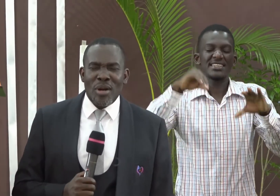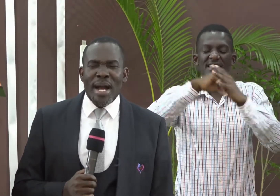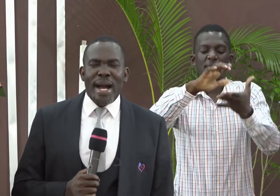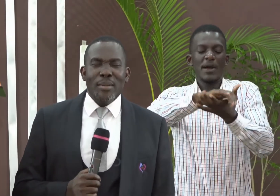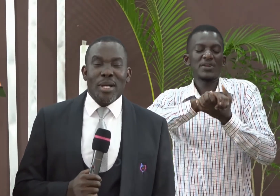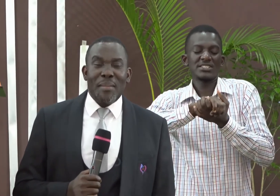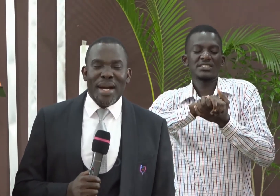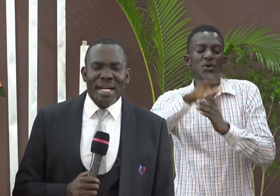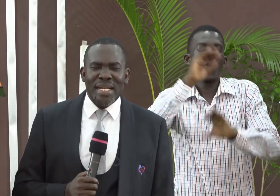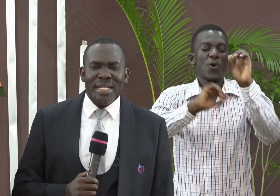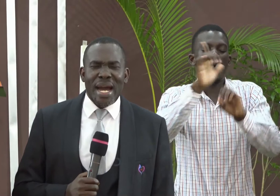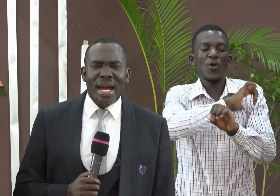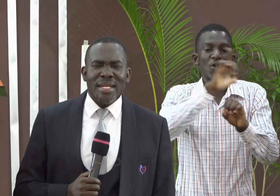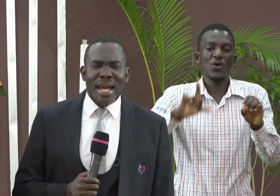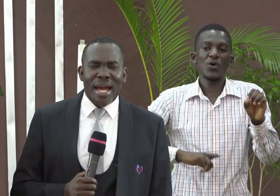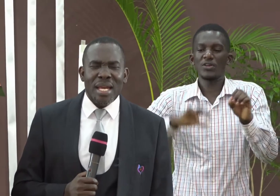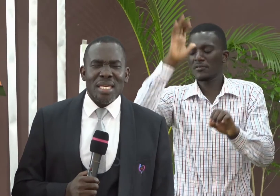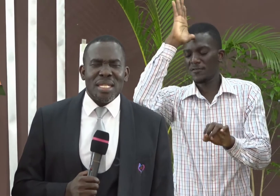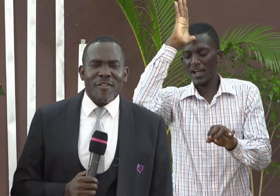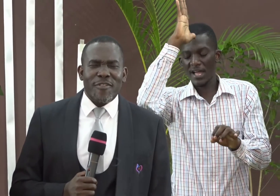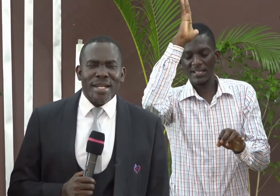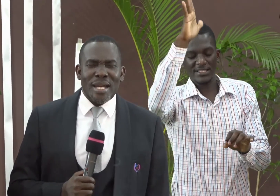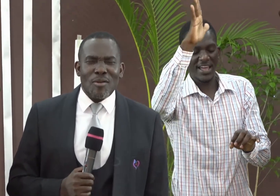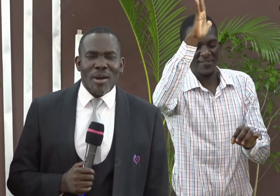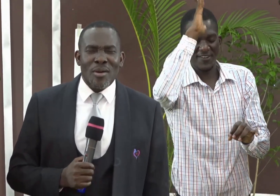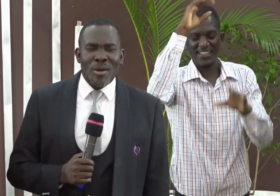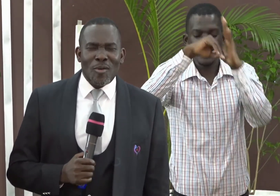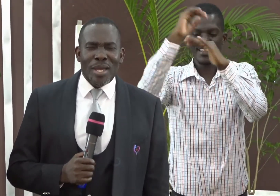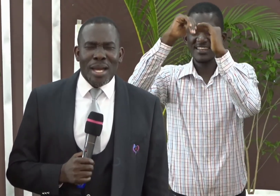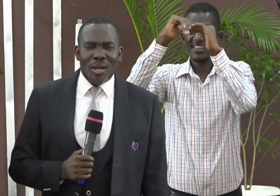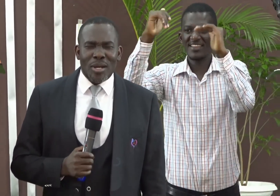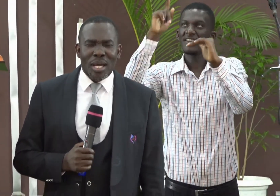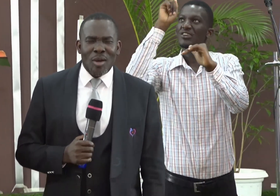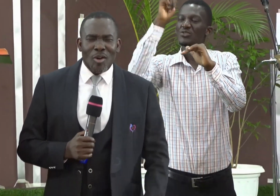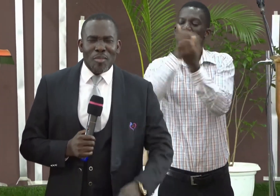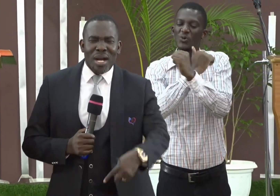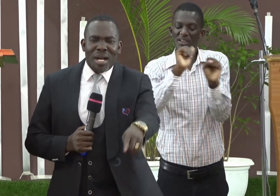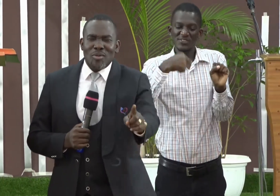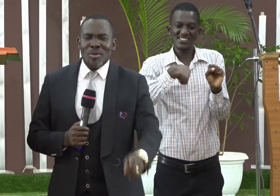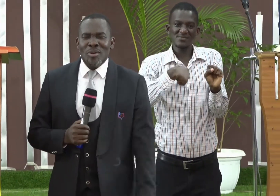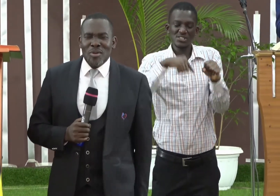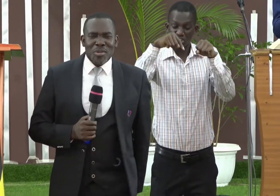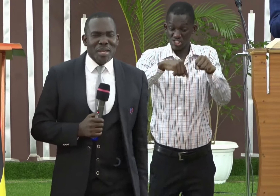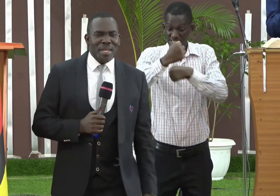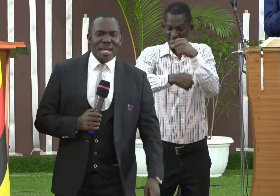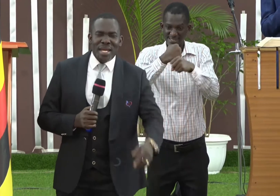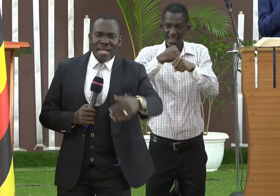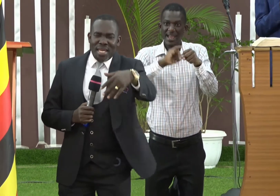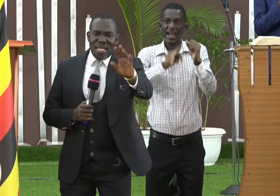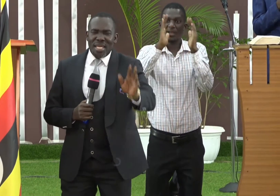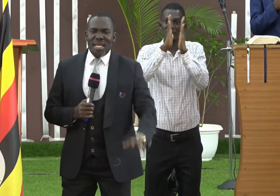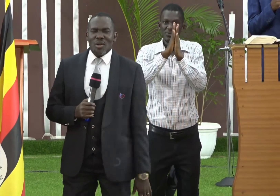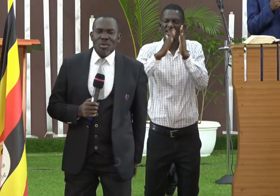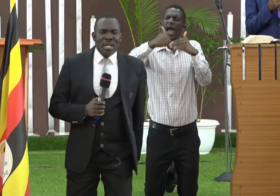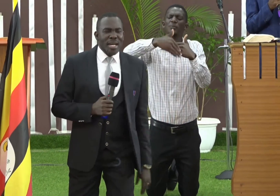bufumbo, ae mukama, tata, kitafata gwao, gwe yankola, omwaka guno, ngusabira,